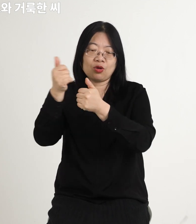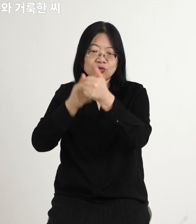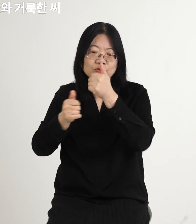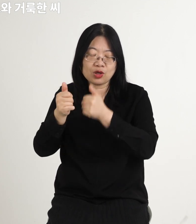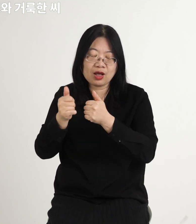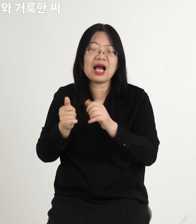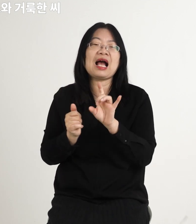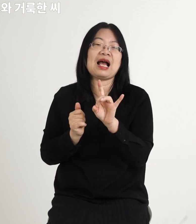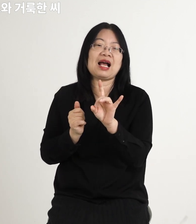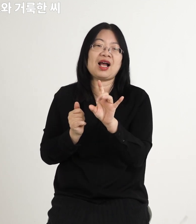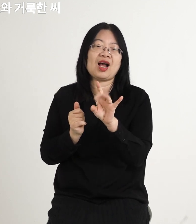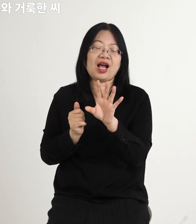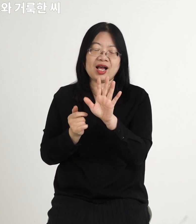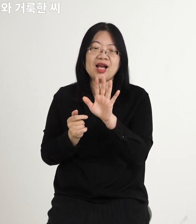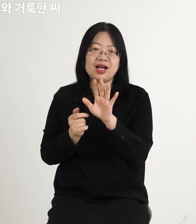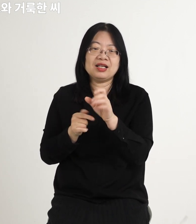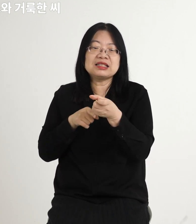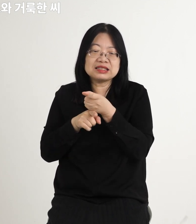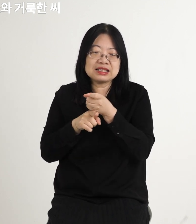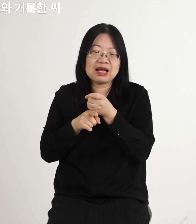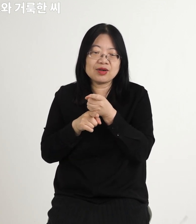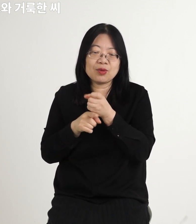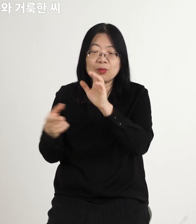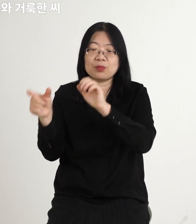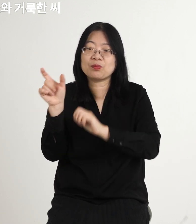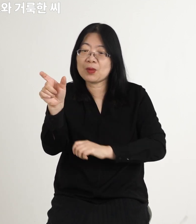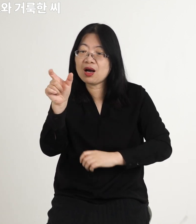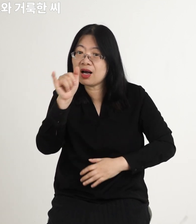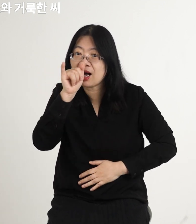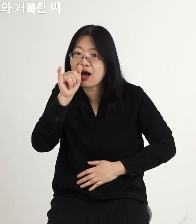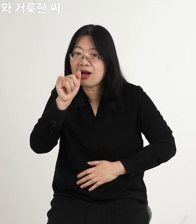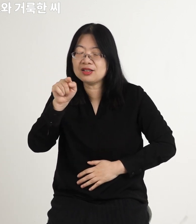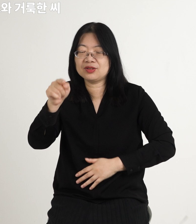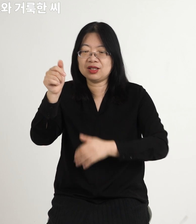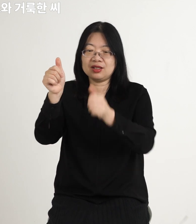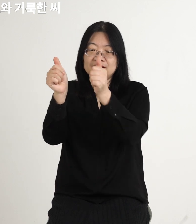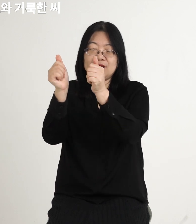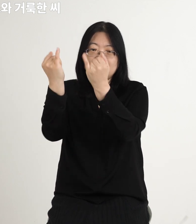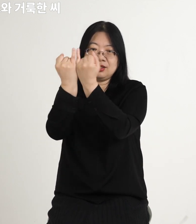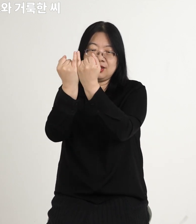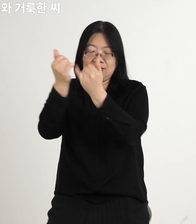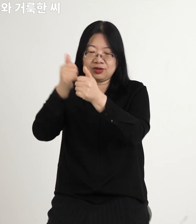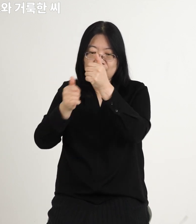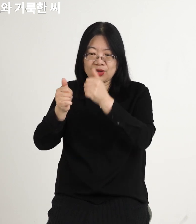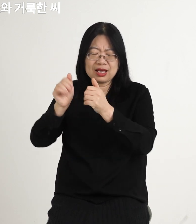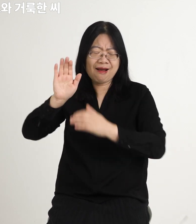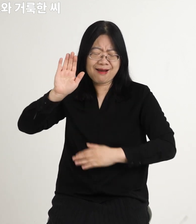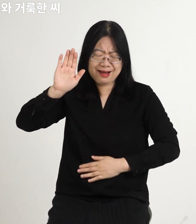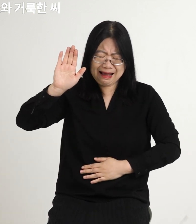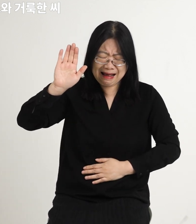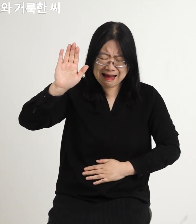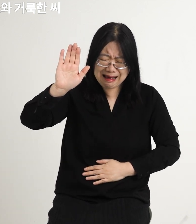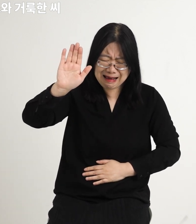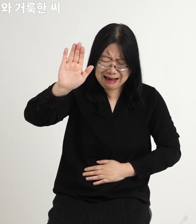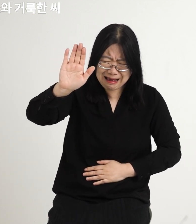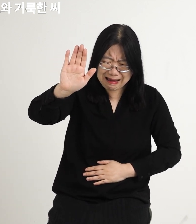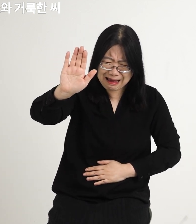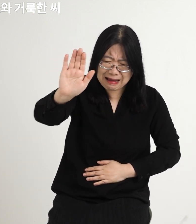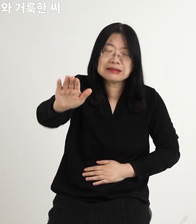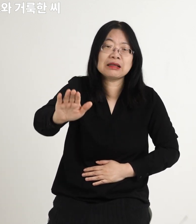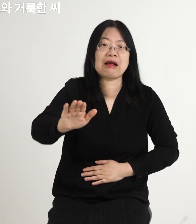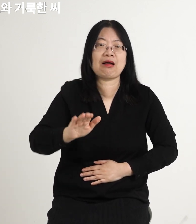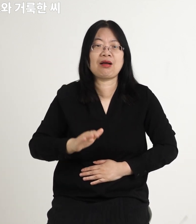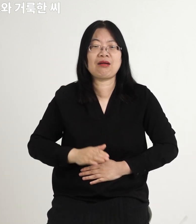단수로 쓰여졌어요. 그러면 이 여자의 후손은 장차 먼 역사의 언덕을